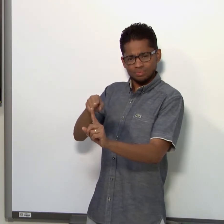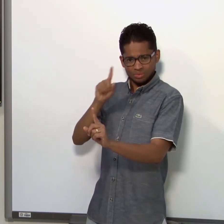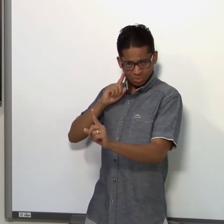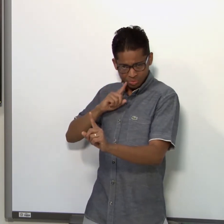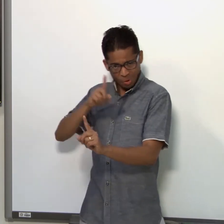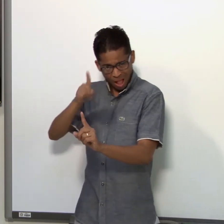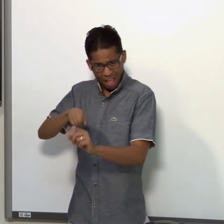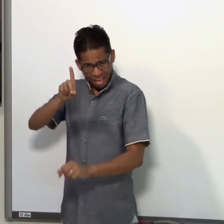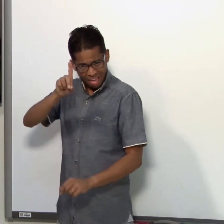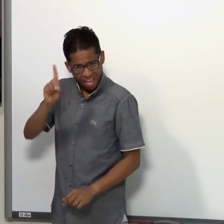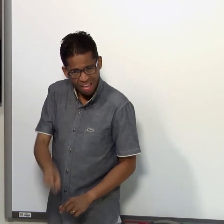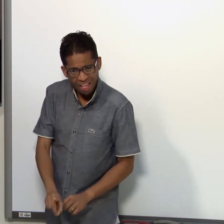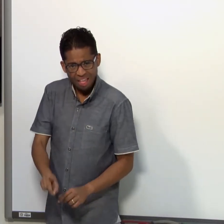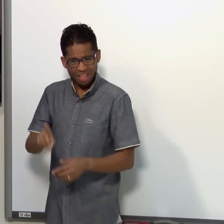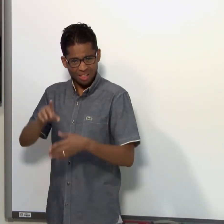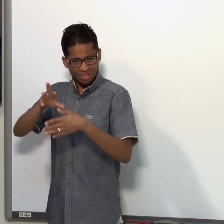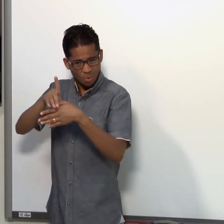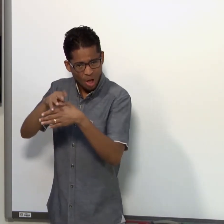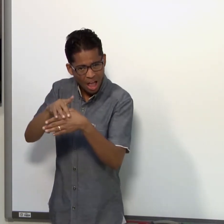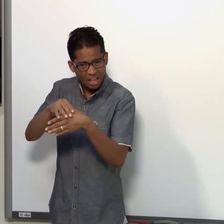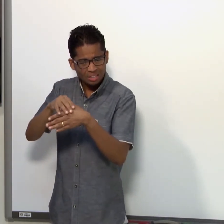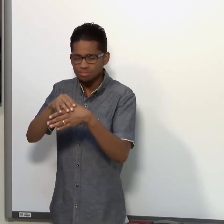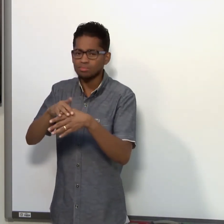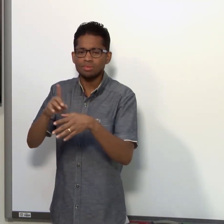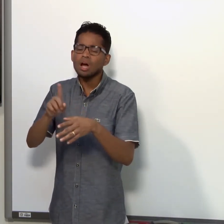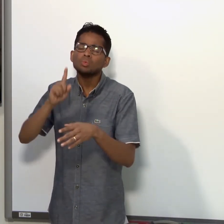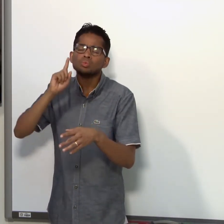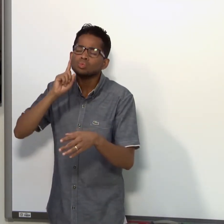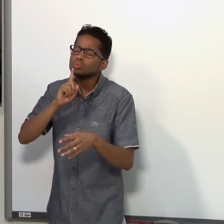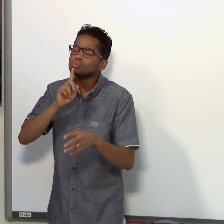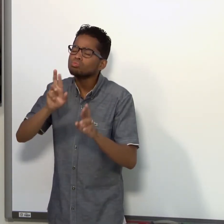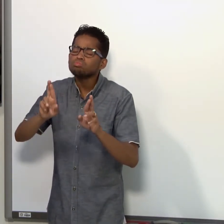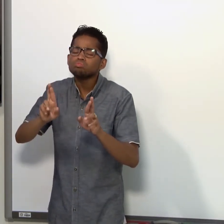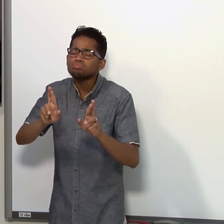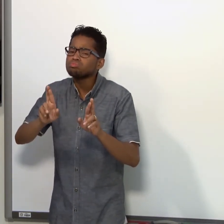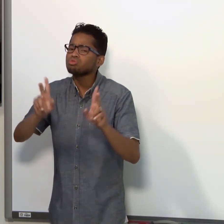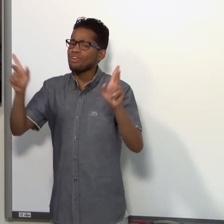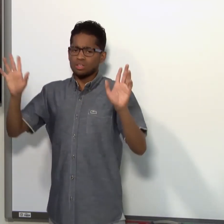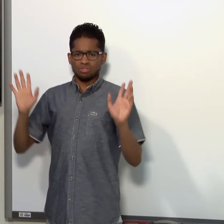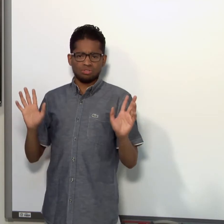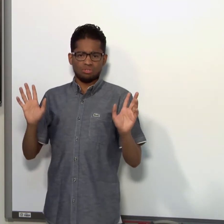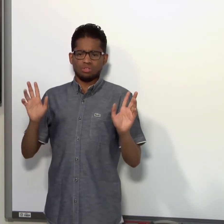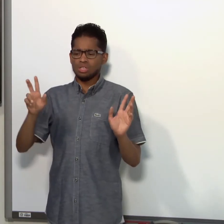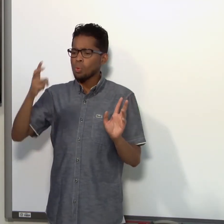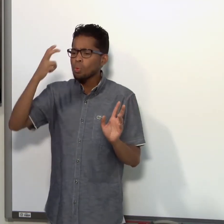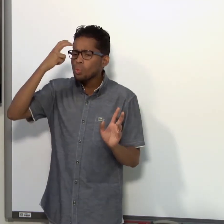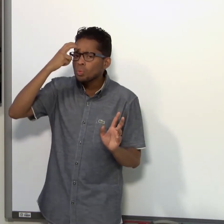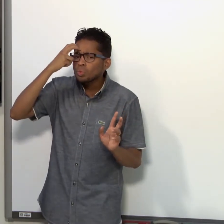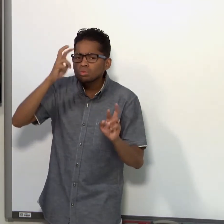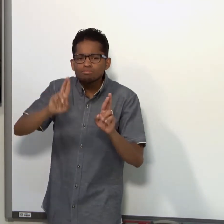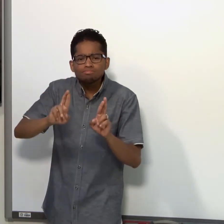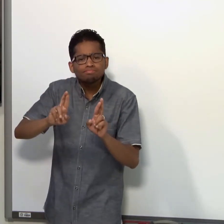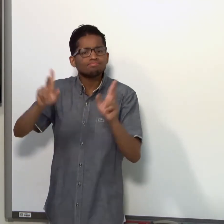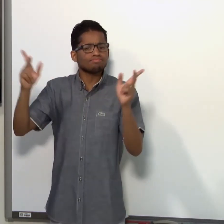qual a perspectiva dessa teoria para com o surdo? Que o surdo, ele é doente? Não.